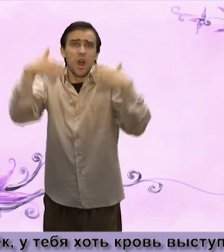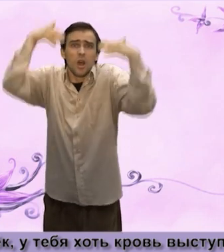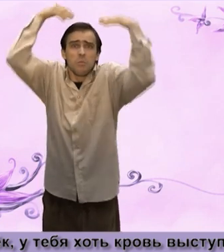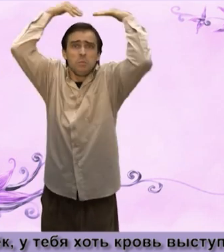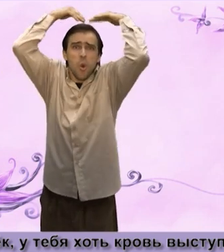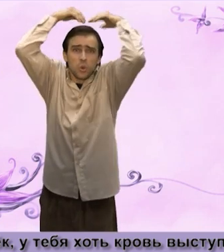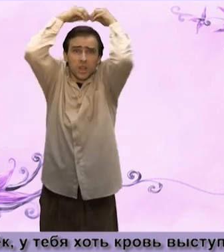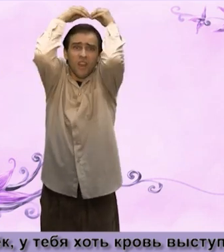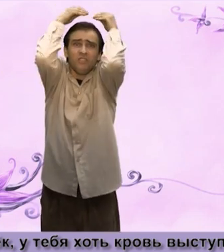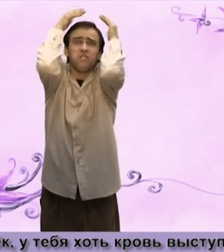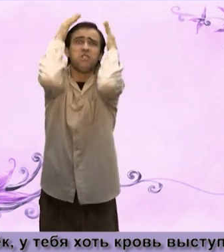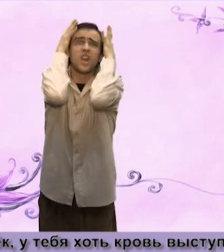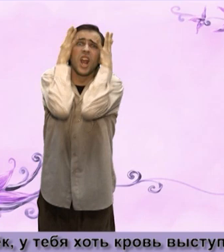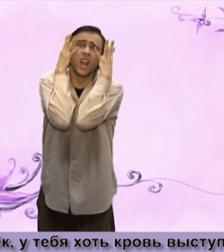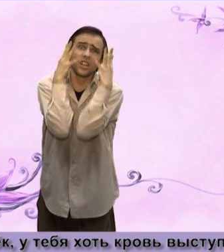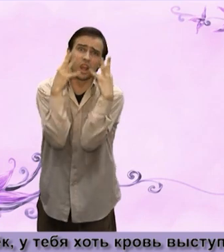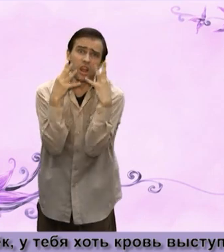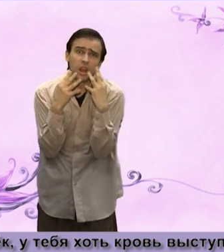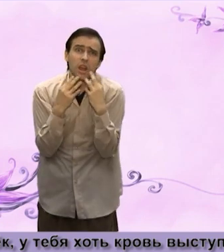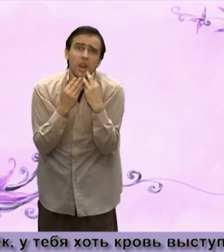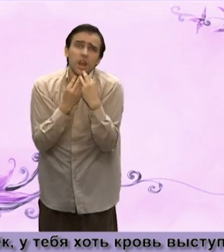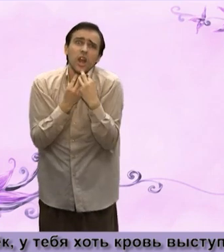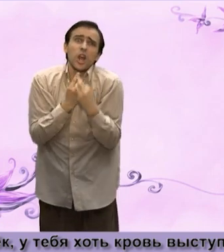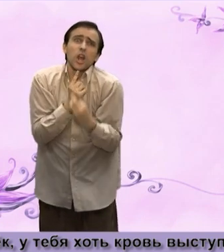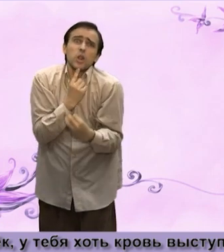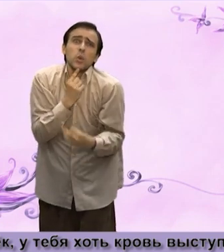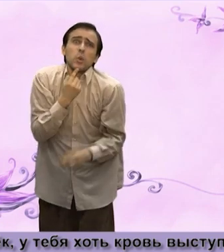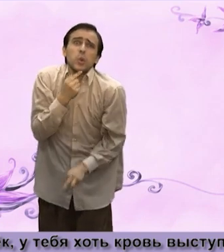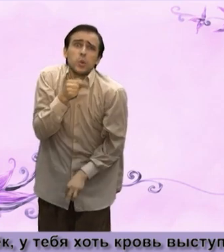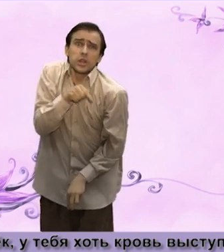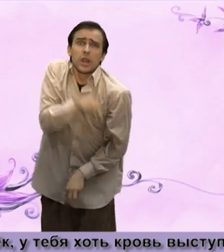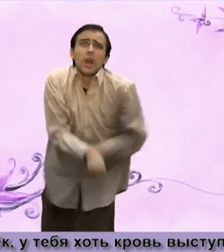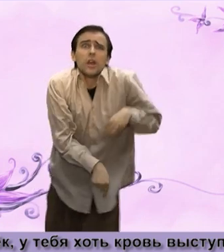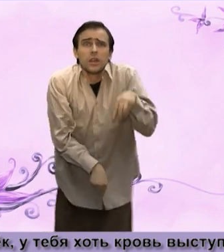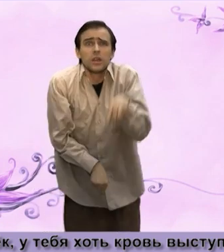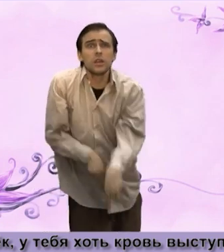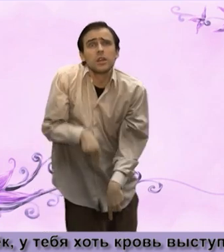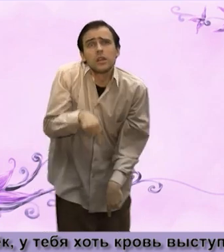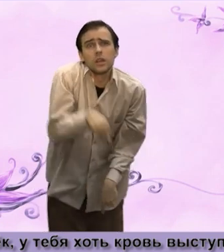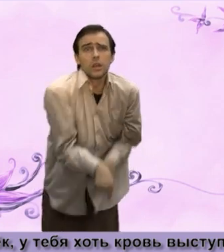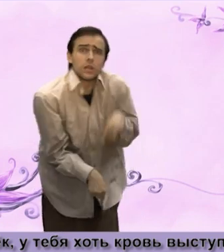меня мозг вытек, на силу плетусь».